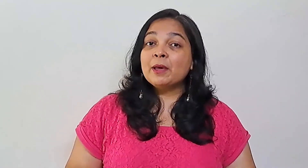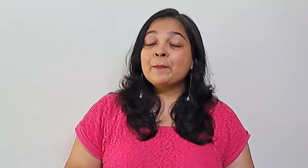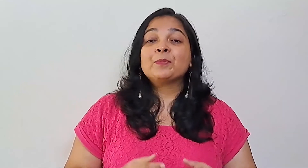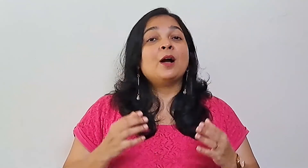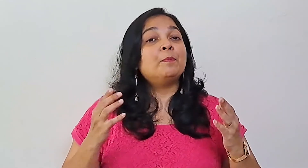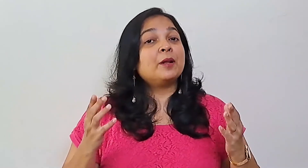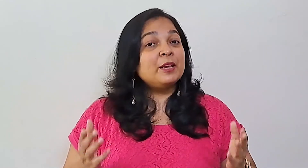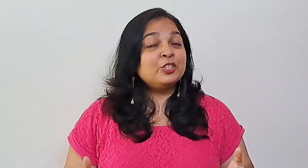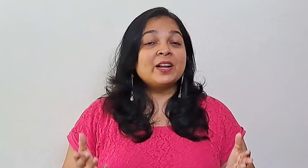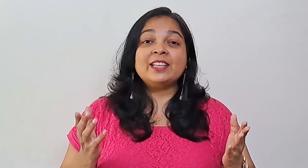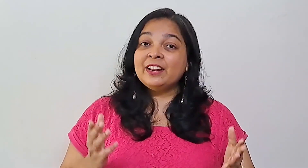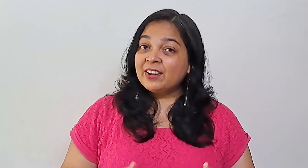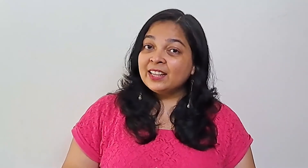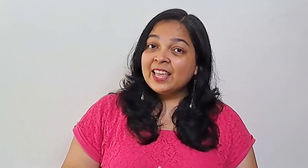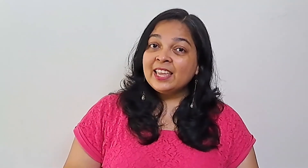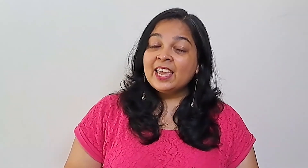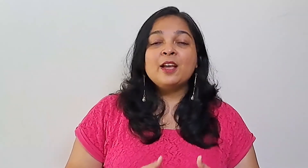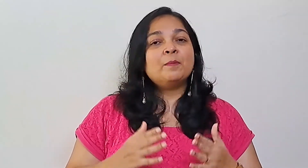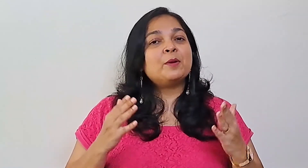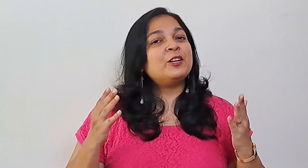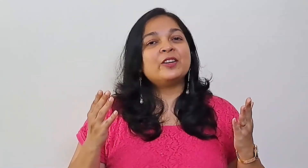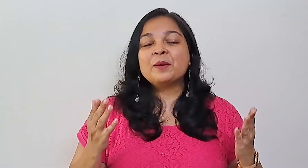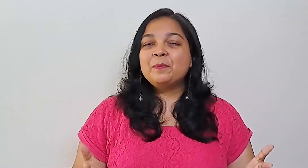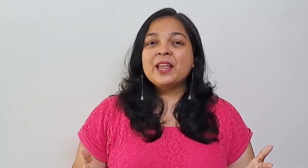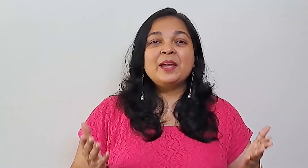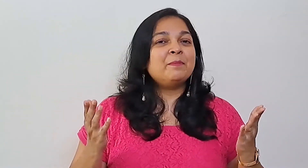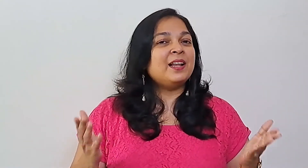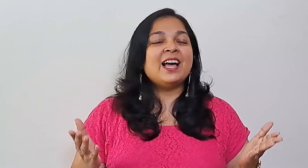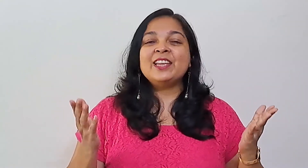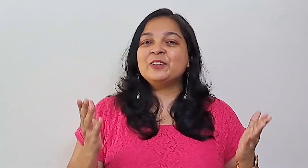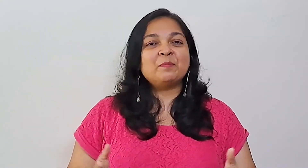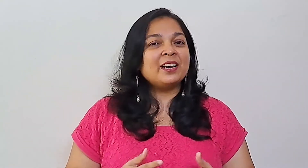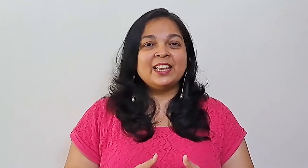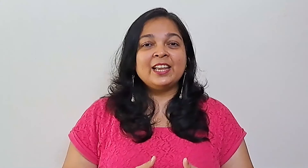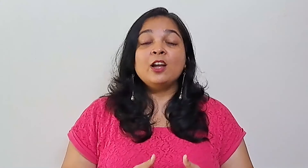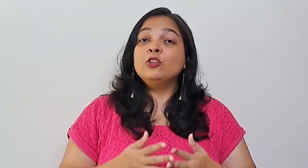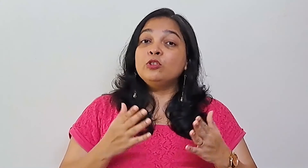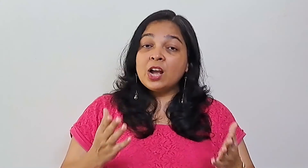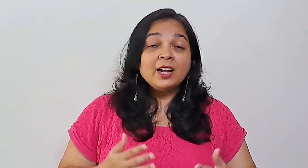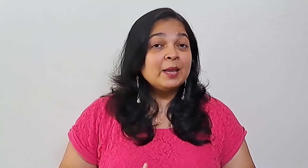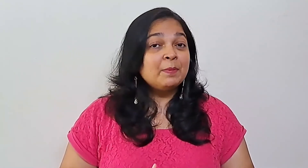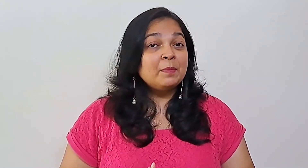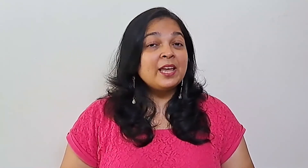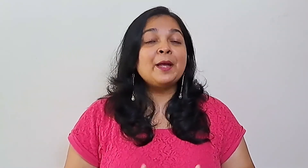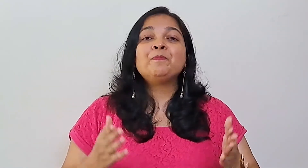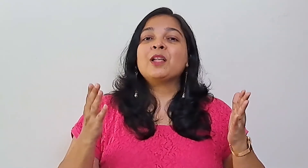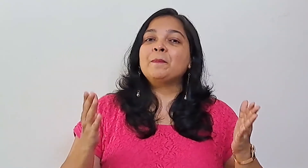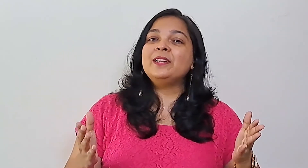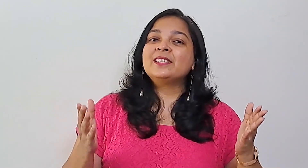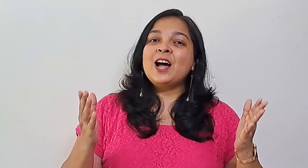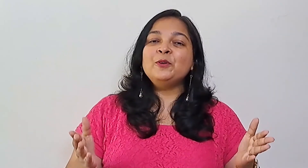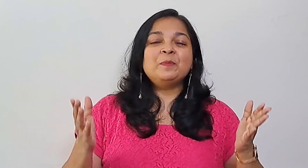ਚਲੋ ਆਪਾਂ ਪ੍ਰਾਰਥਨਾ ਕਰਾਂਗੇ, ਪਰਮੇਸ਼ਵਰ ਦਾ ਧੰਨਵਾਦ ਕਰਾਂਗੇ, ਪਰਮੇਸ਼ਵਰ ਦਾ ਪ੍ਰੇਮ ਭਲਾਈ ਕਿਰਪਾ ਦੇ ਲਈ। ਅਤੇ ਜਿੱਥੇ ਕਿਤੇ ਵੀ